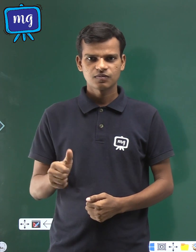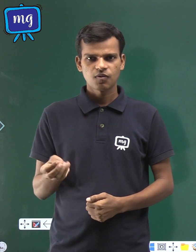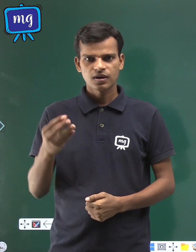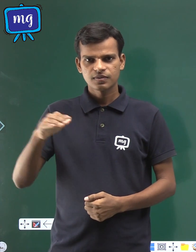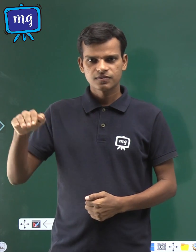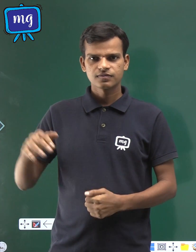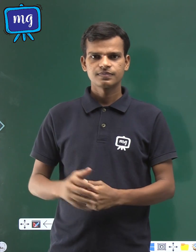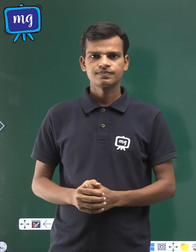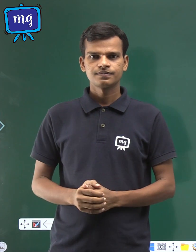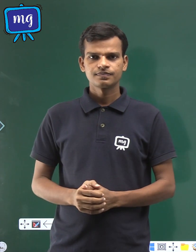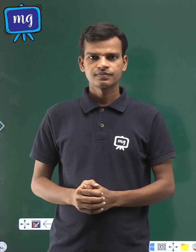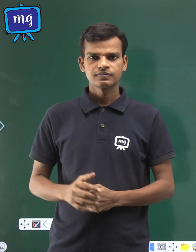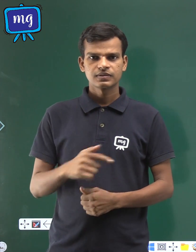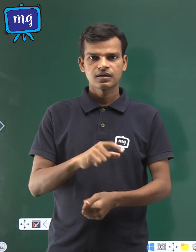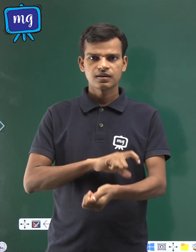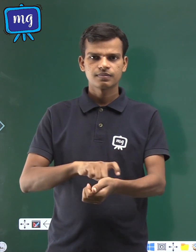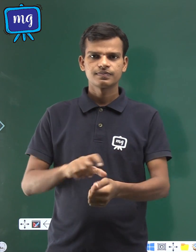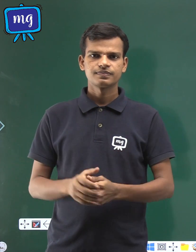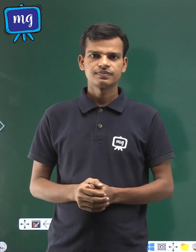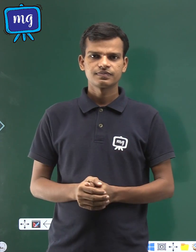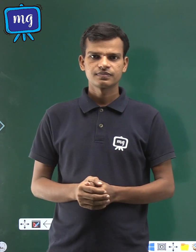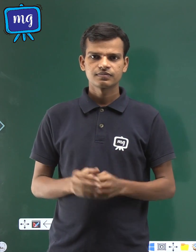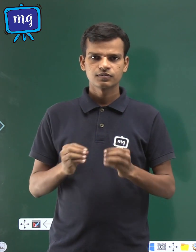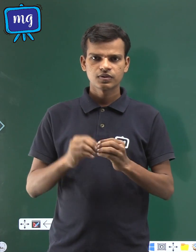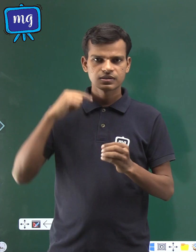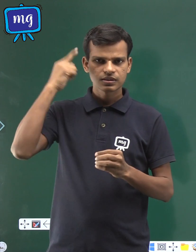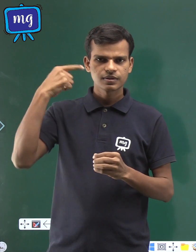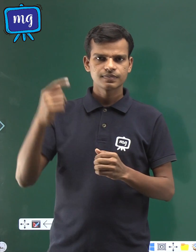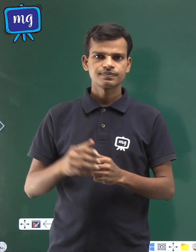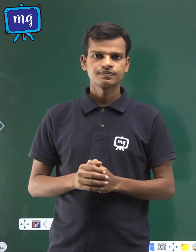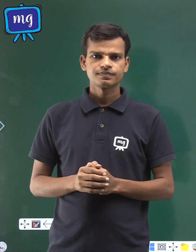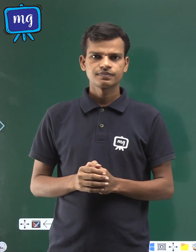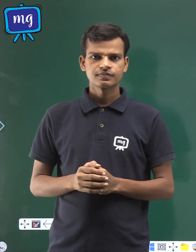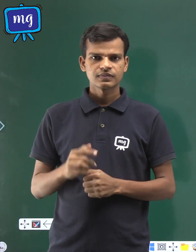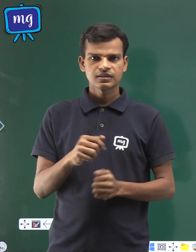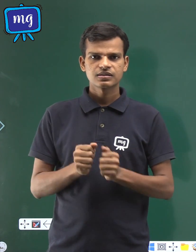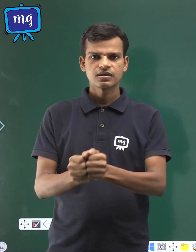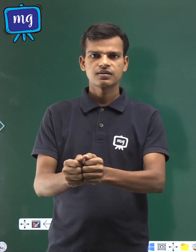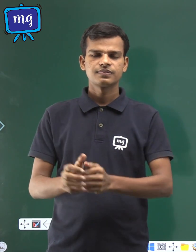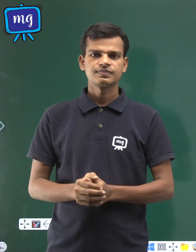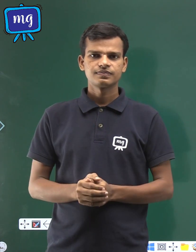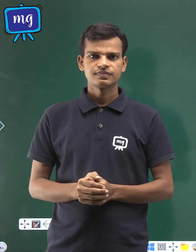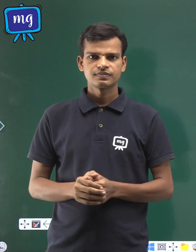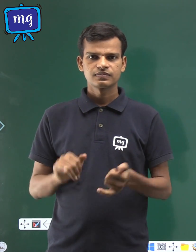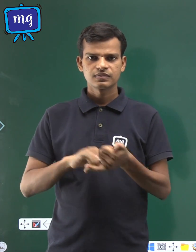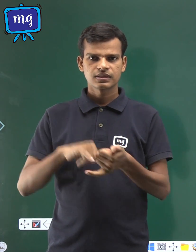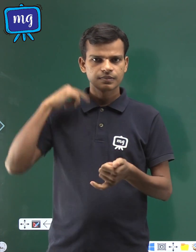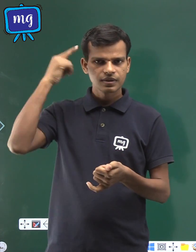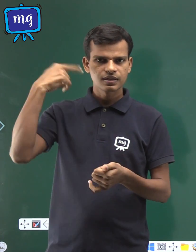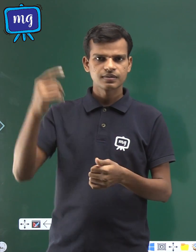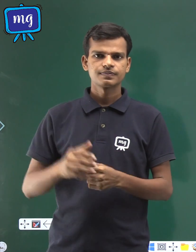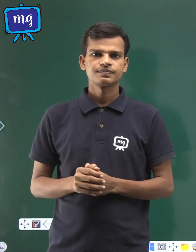गुड मॉर्निंग बच्चों। मेरा नाम भुवनेश शर्मा, मेरे साथ संदीप